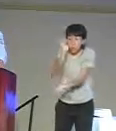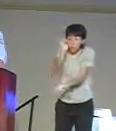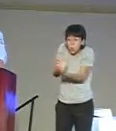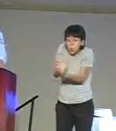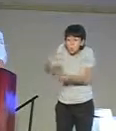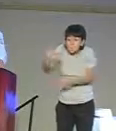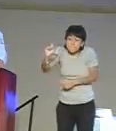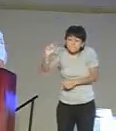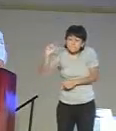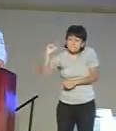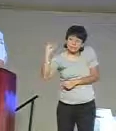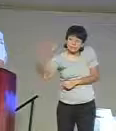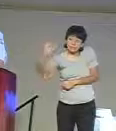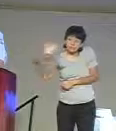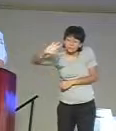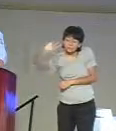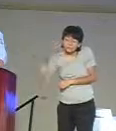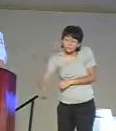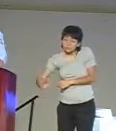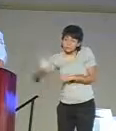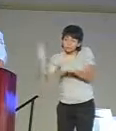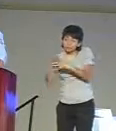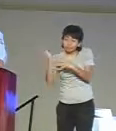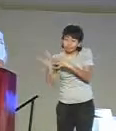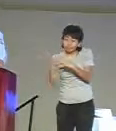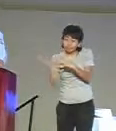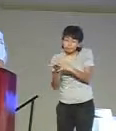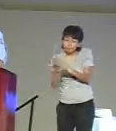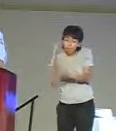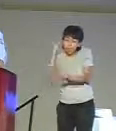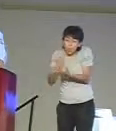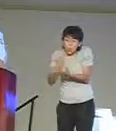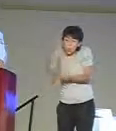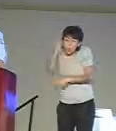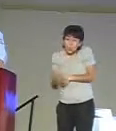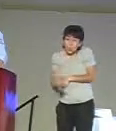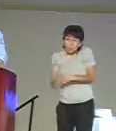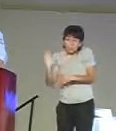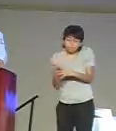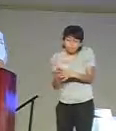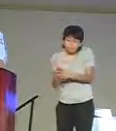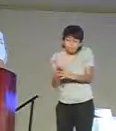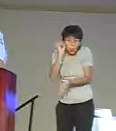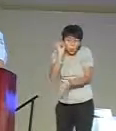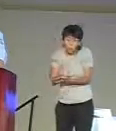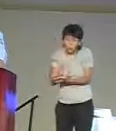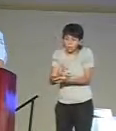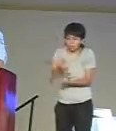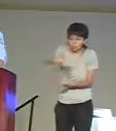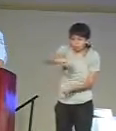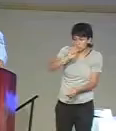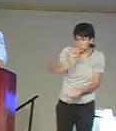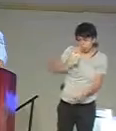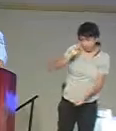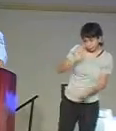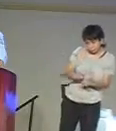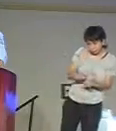Solo una cuarta parte de las mujeres detectadas tuvo